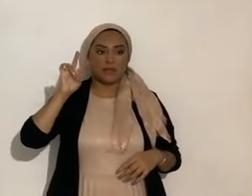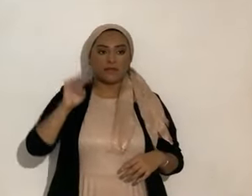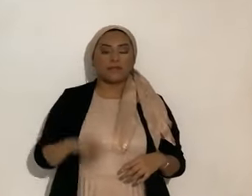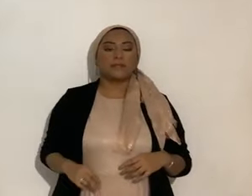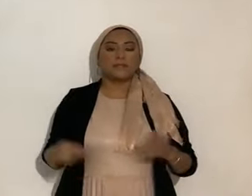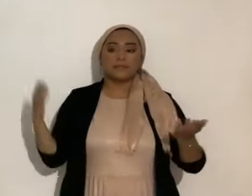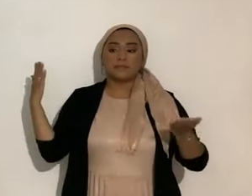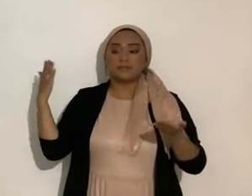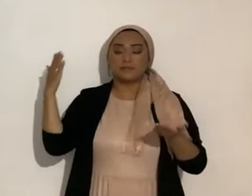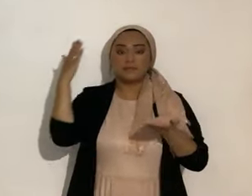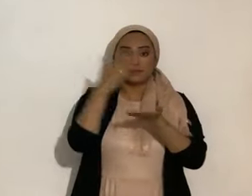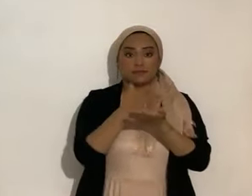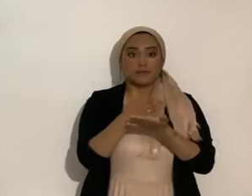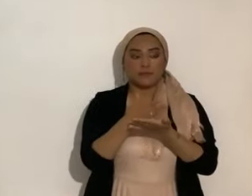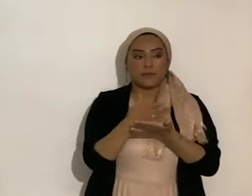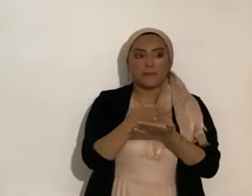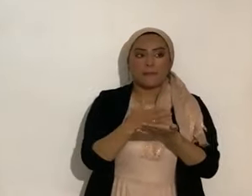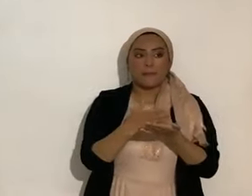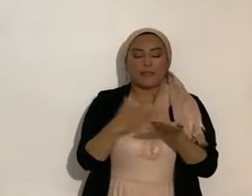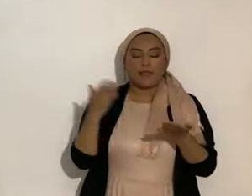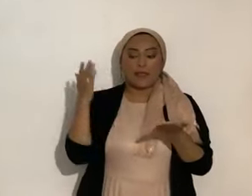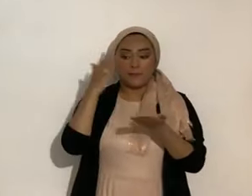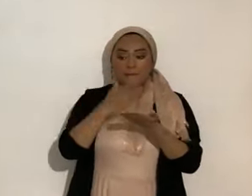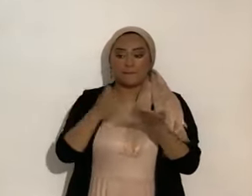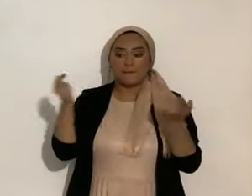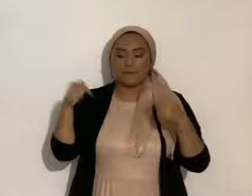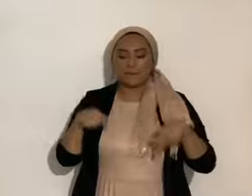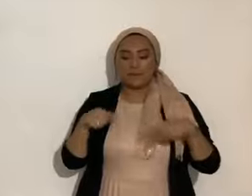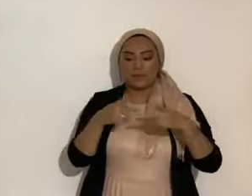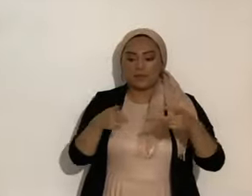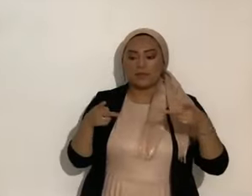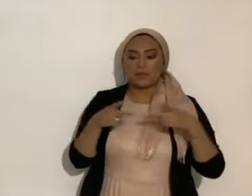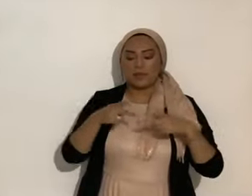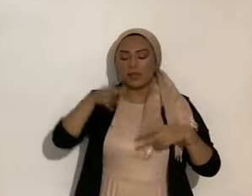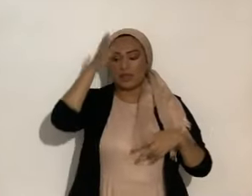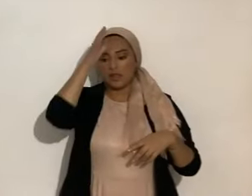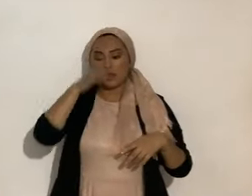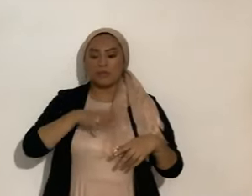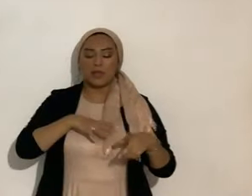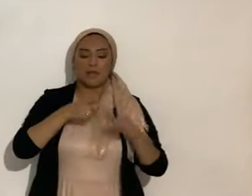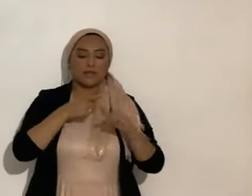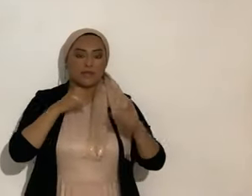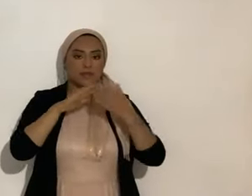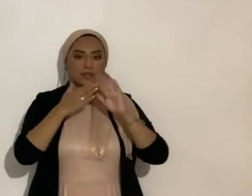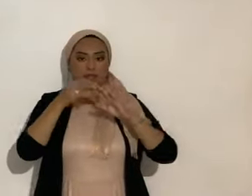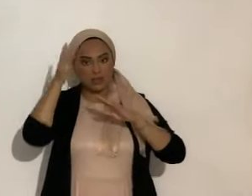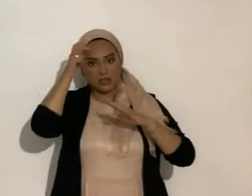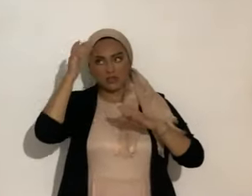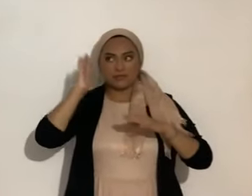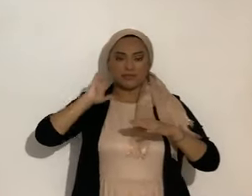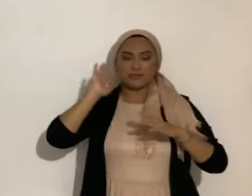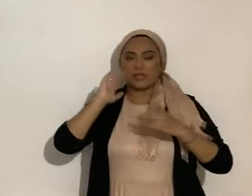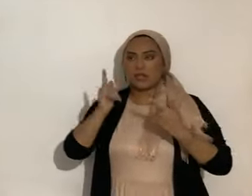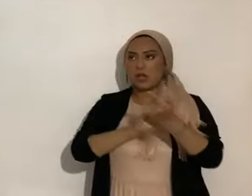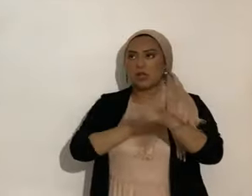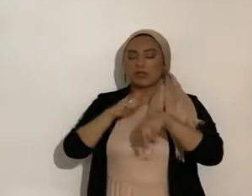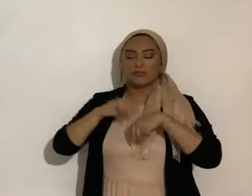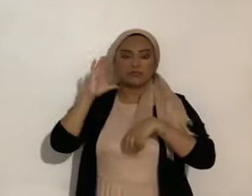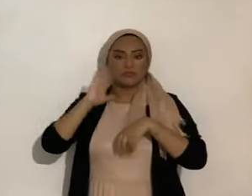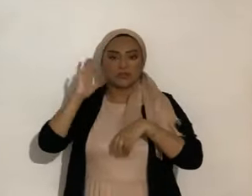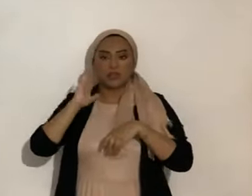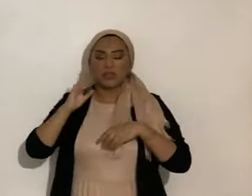Al llegar él a tierra vino a su encuentro un hombre de la ciudad endemoniado desde hacía mucho tiempo,